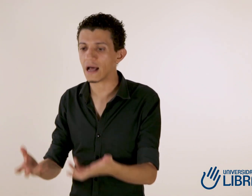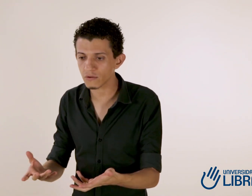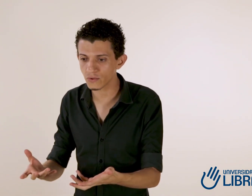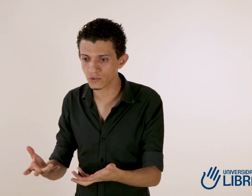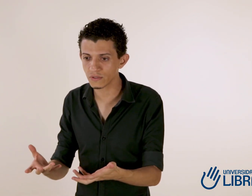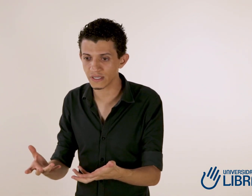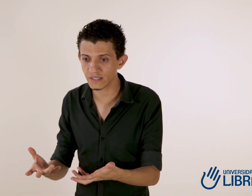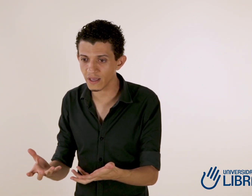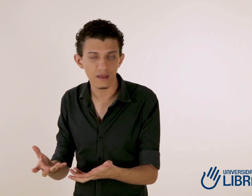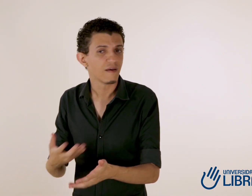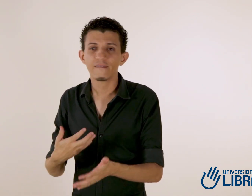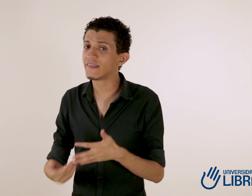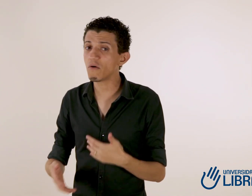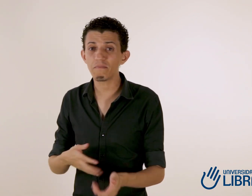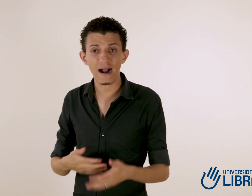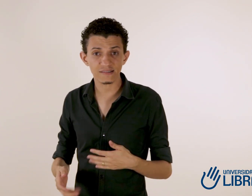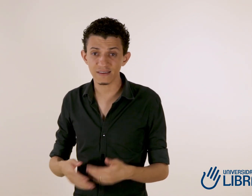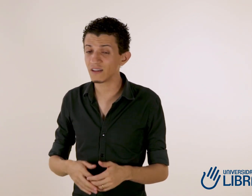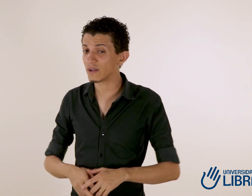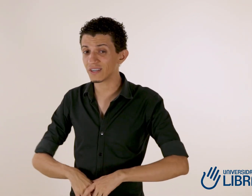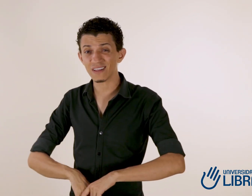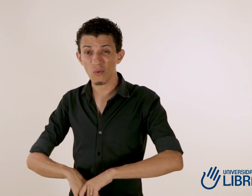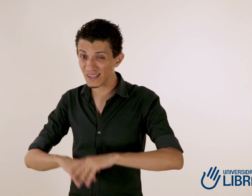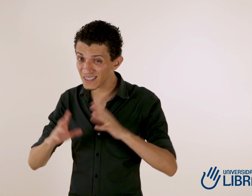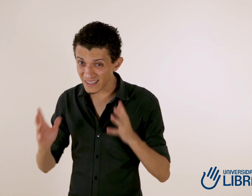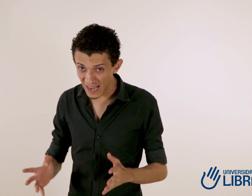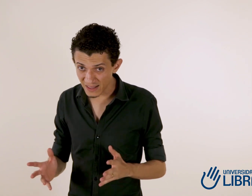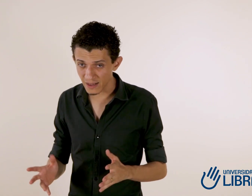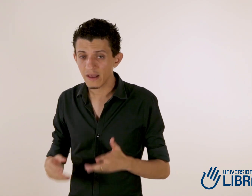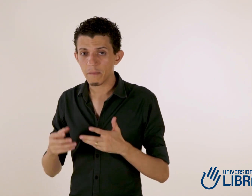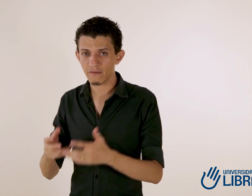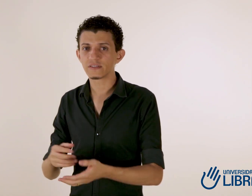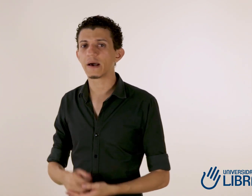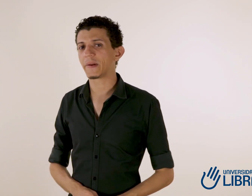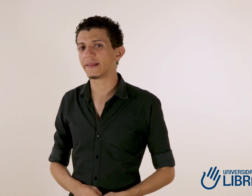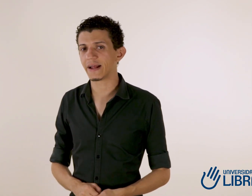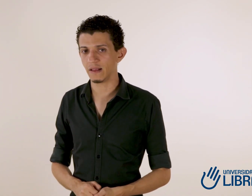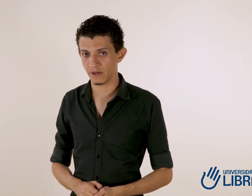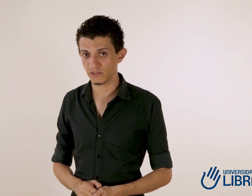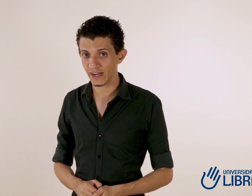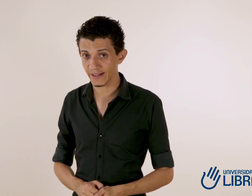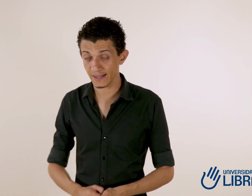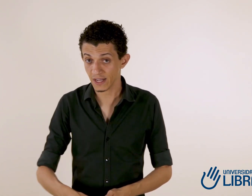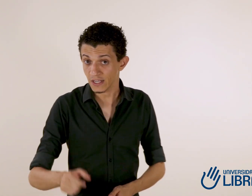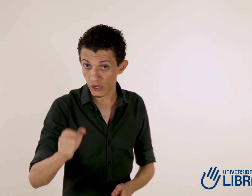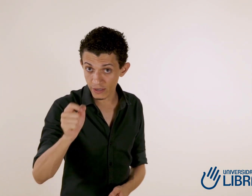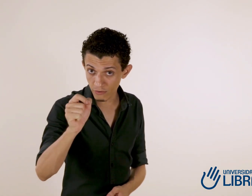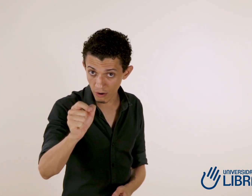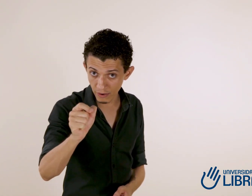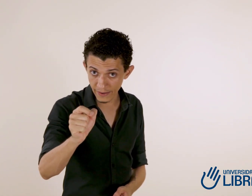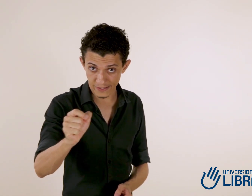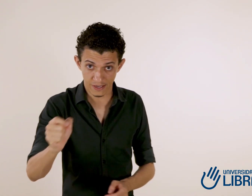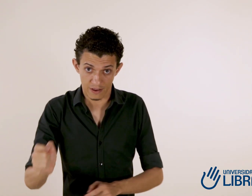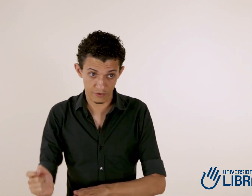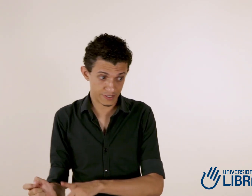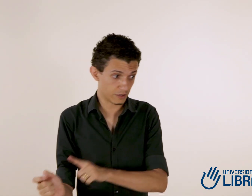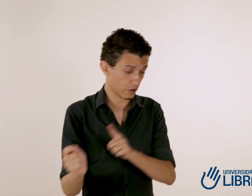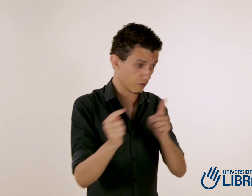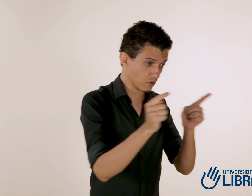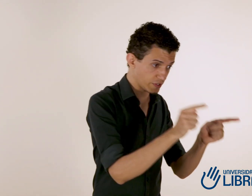contato com surdos em si não basta e não adianta quase nada para você aprender a Libras de verdade. Só que qual que é o lance? Você entrou no